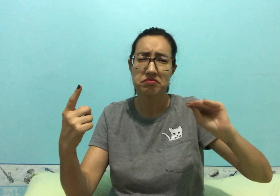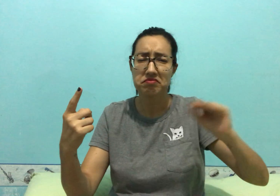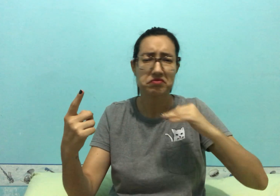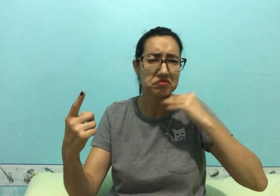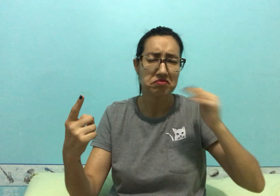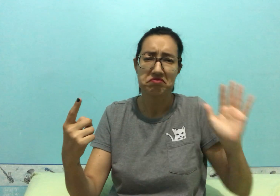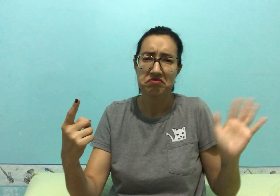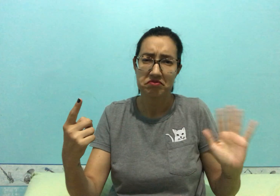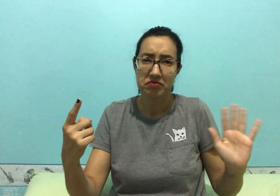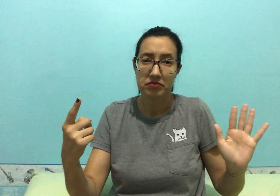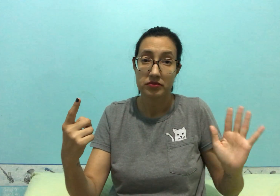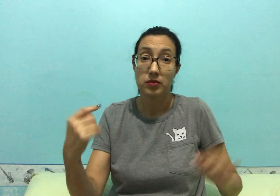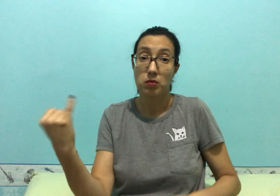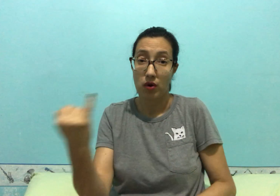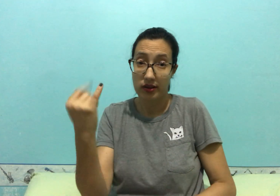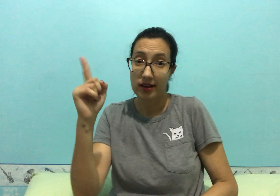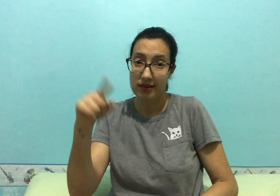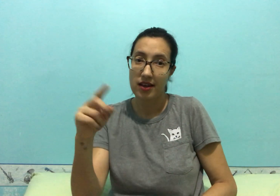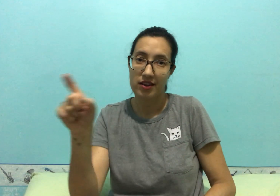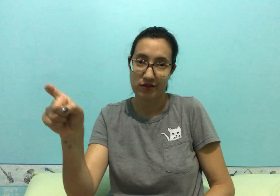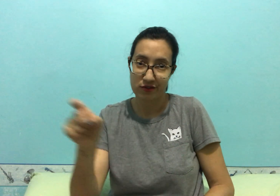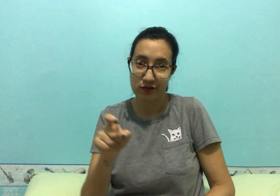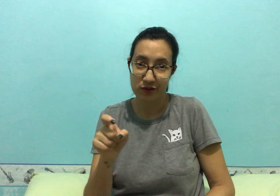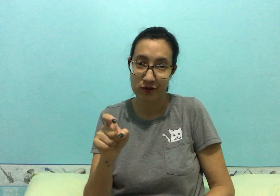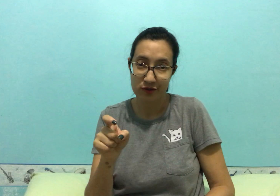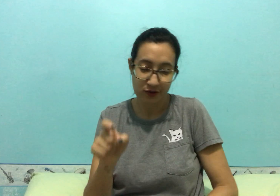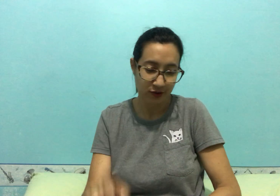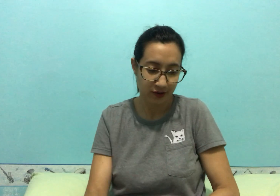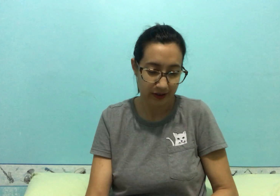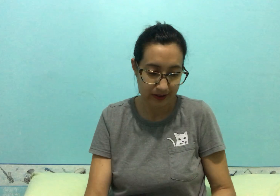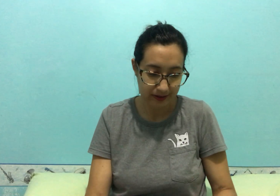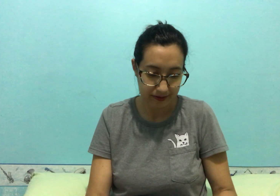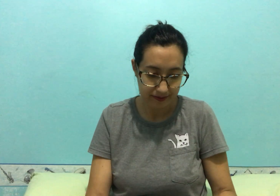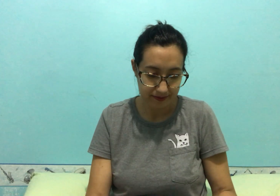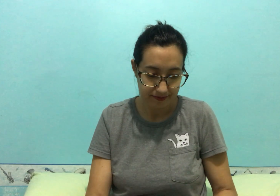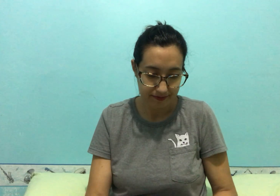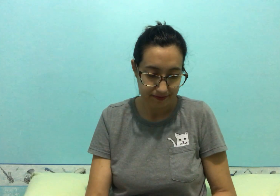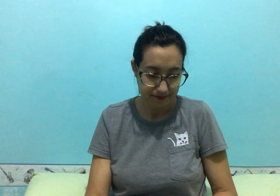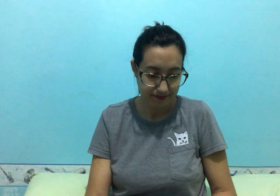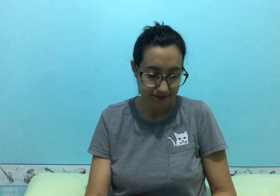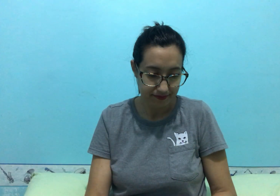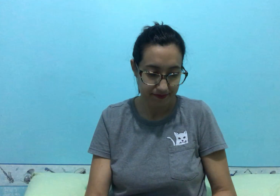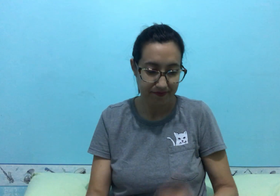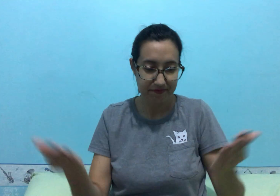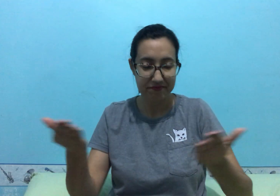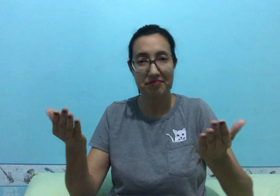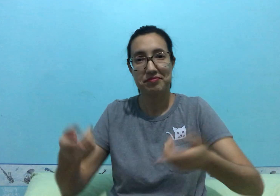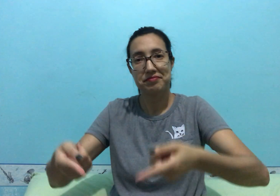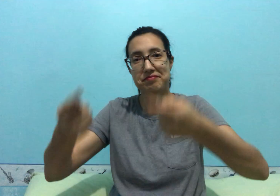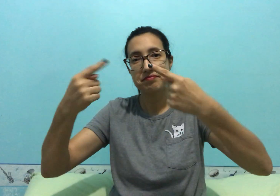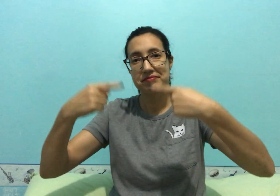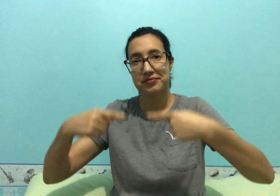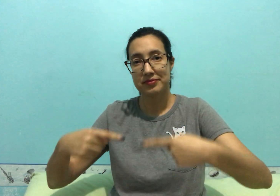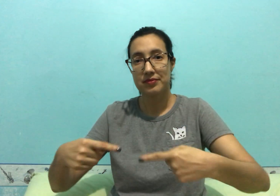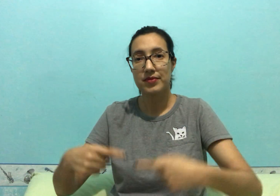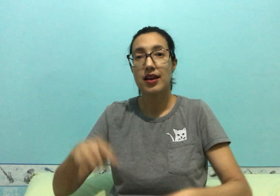é o x. De maneira análoga, vamos olhar esse de baixo aqui agora. X ou não